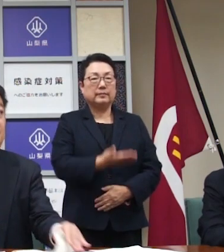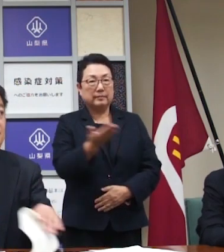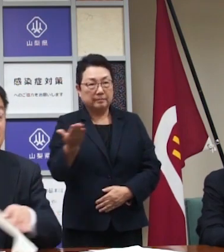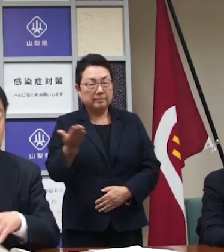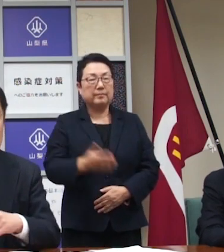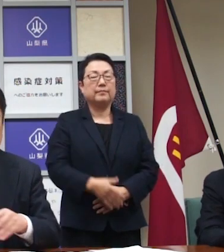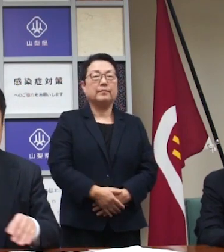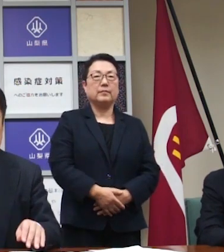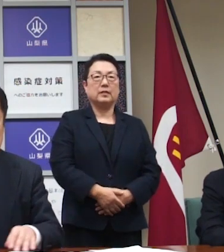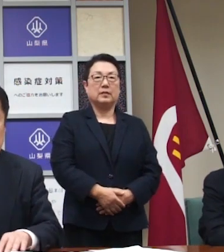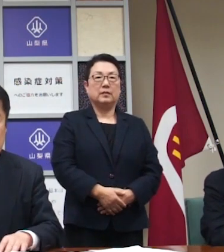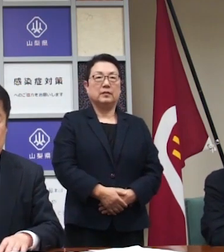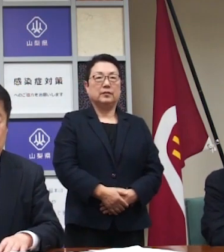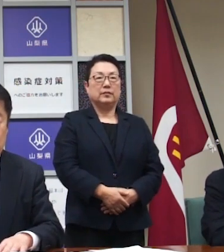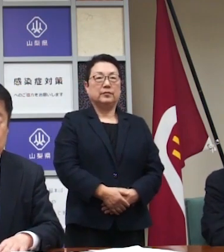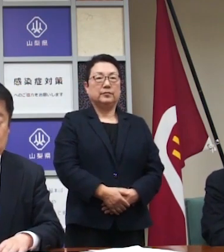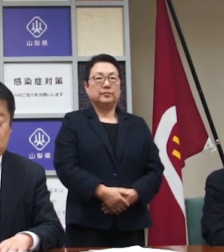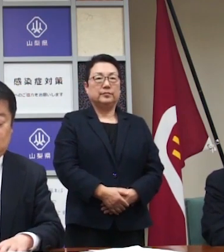うか。